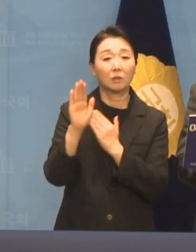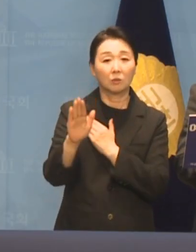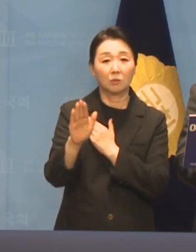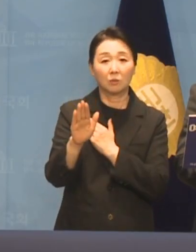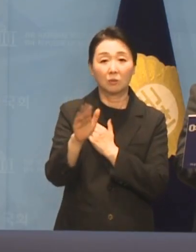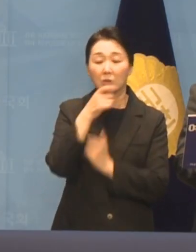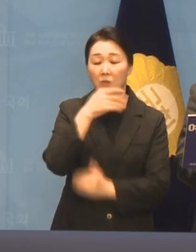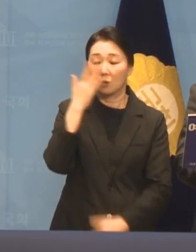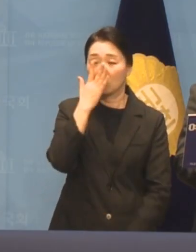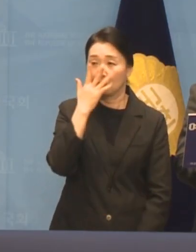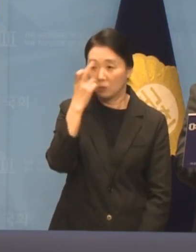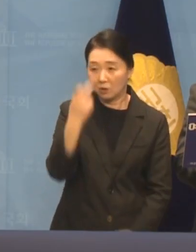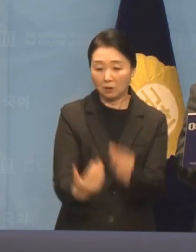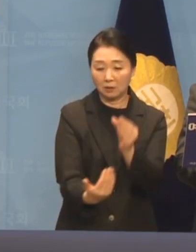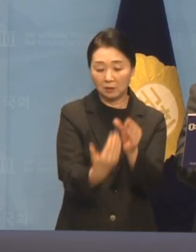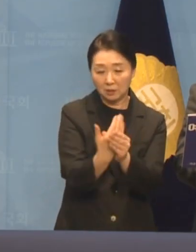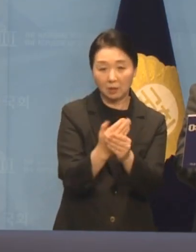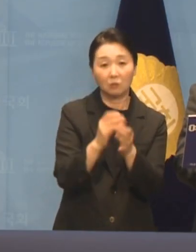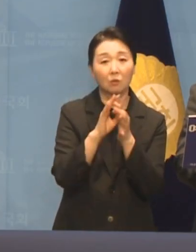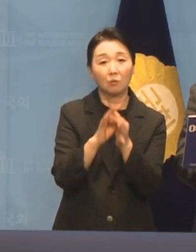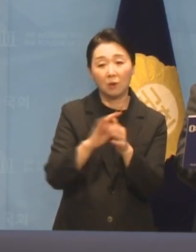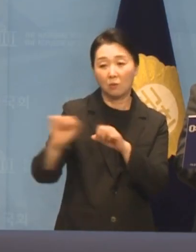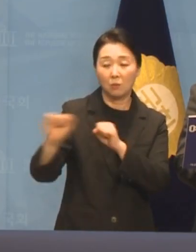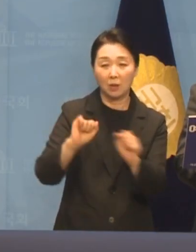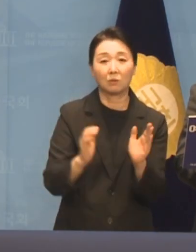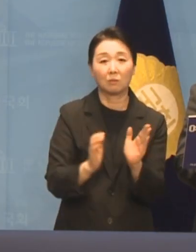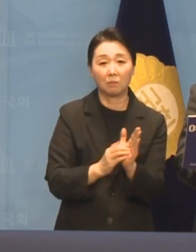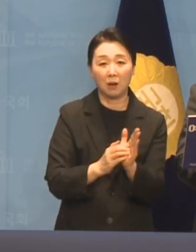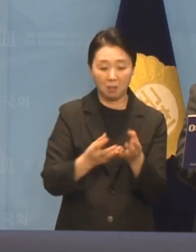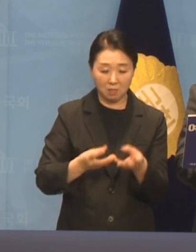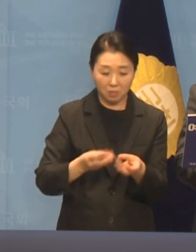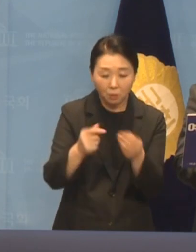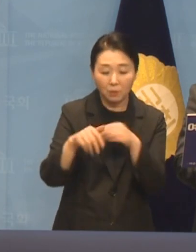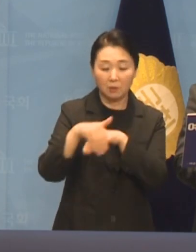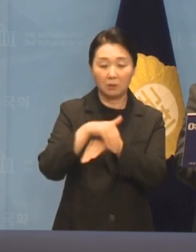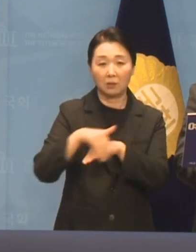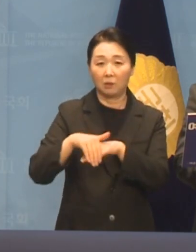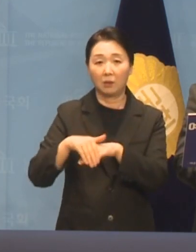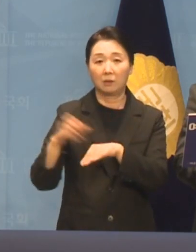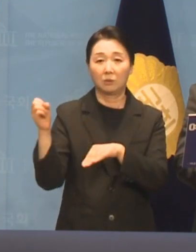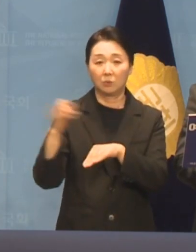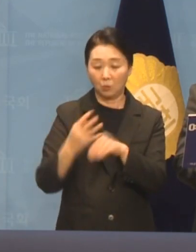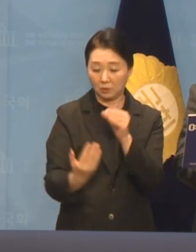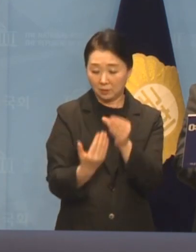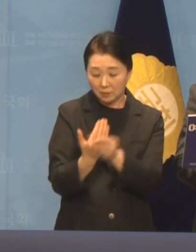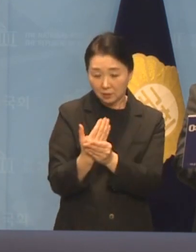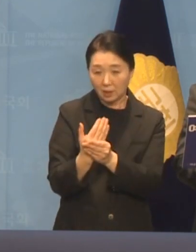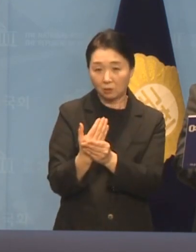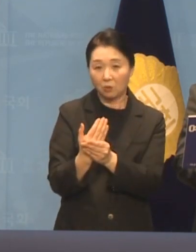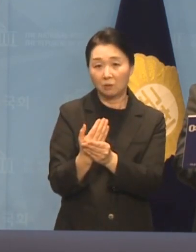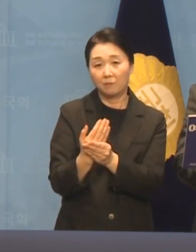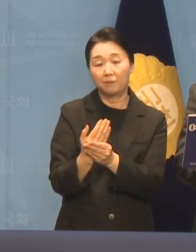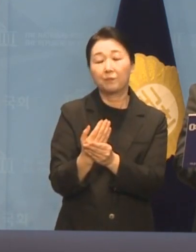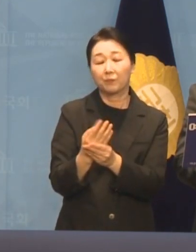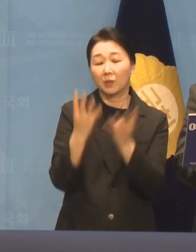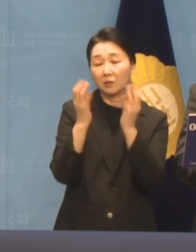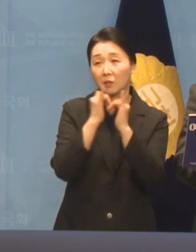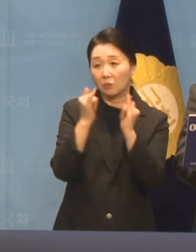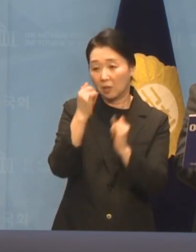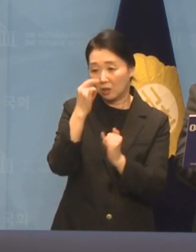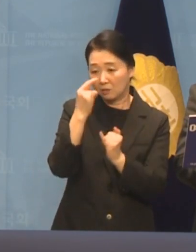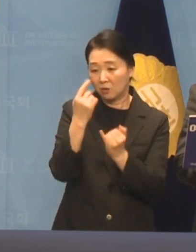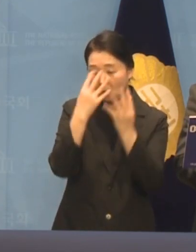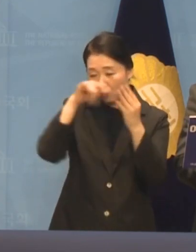여순 사건 관련자들의 활동과 토벌 작전, 여순 사건 재소자들의 형무소